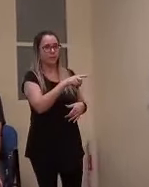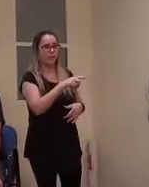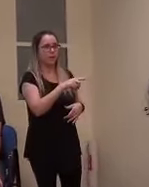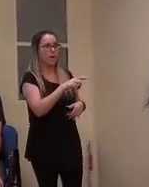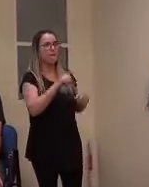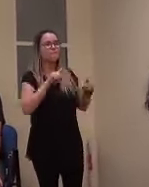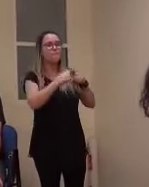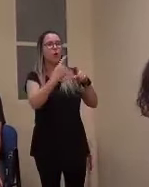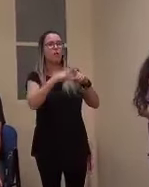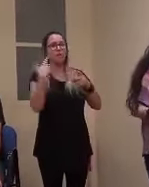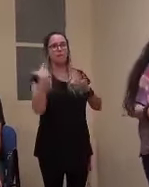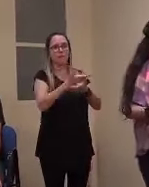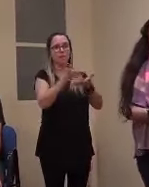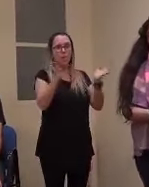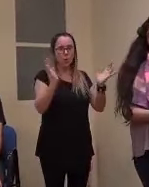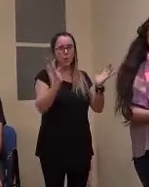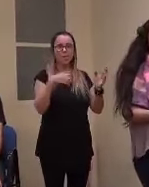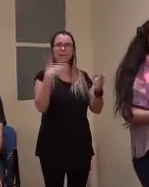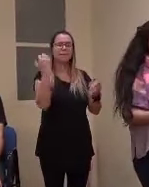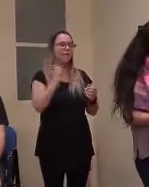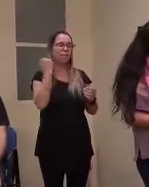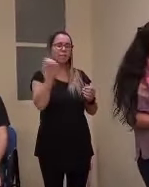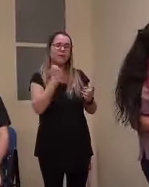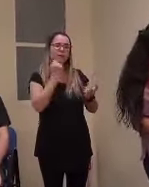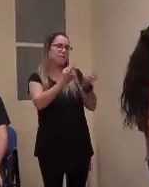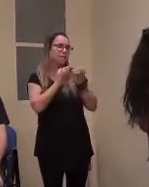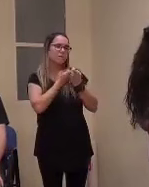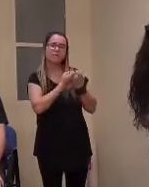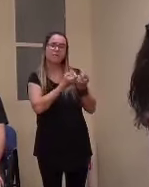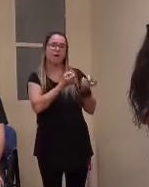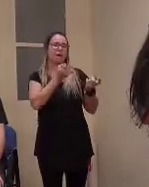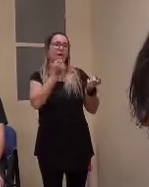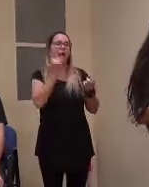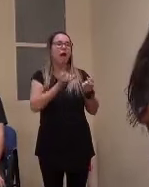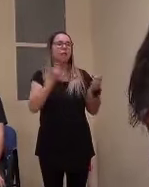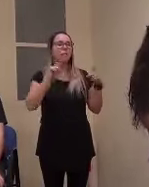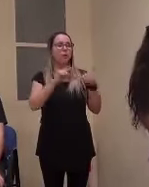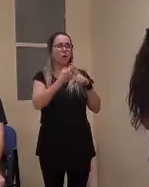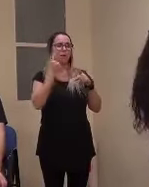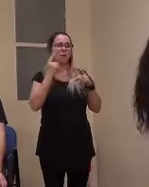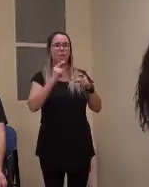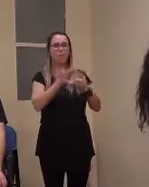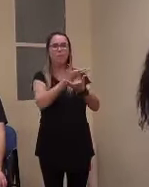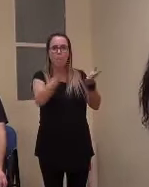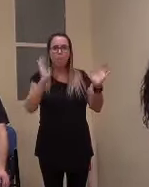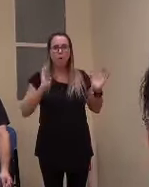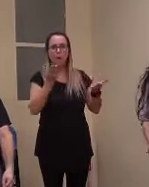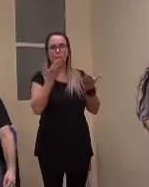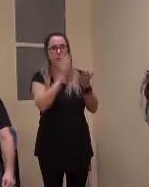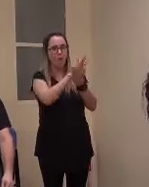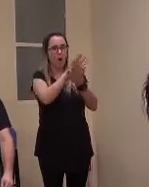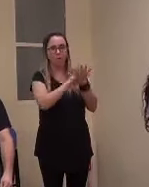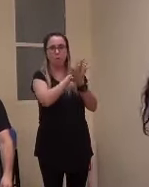políticas públicas las necesidades que debe tener de contar con esas políticas públicas para que éstas puedan